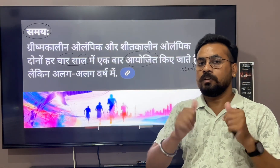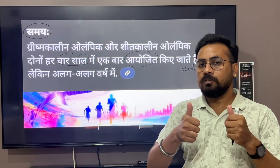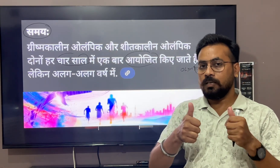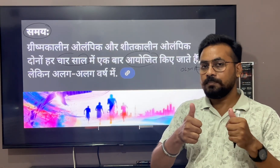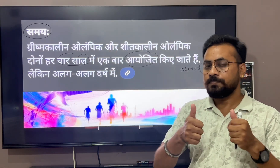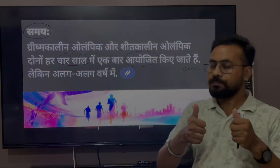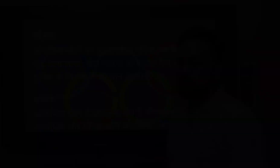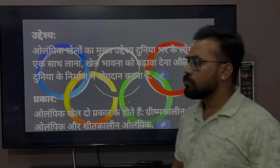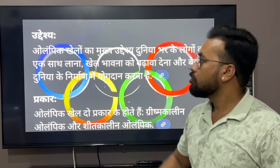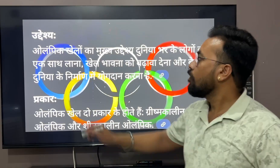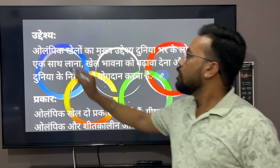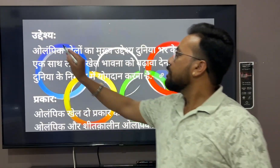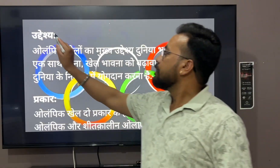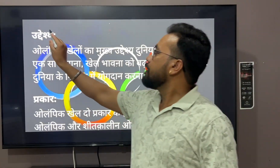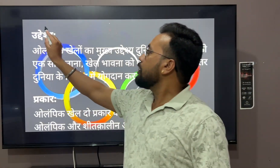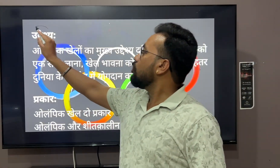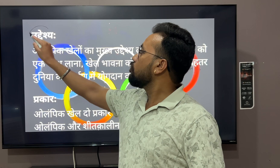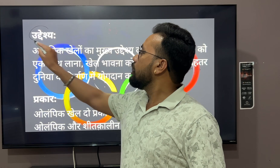ओके, ठीक है ना। देश